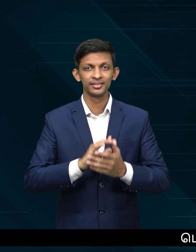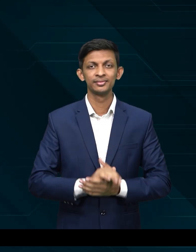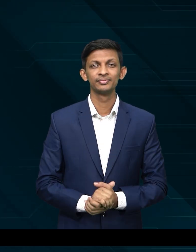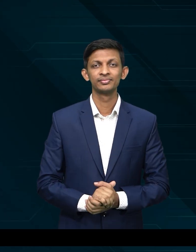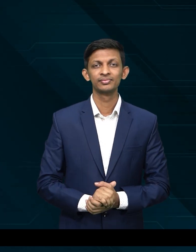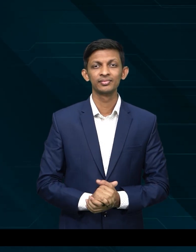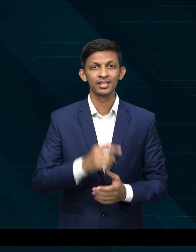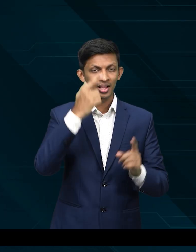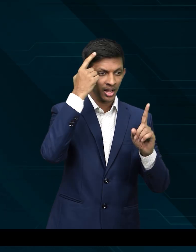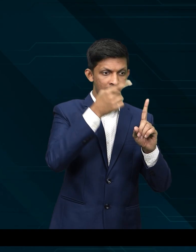அலாய்.